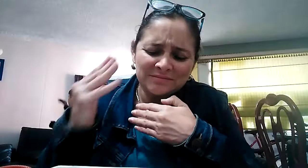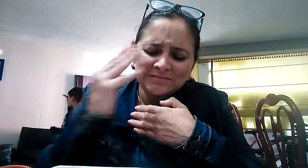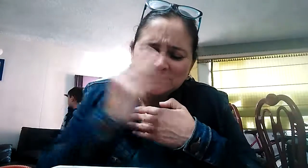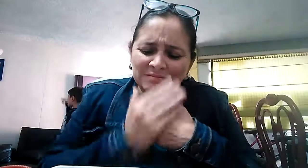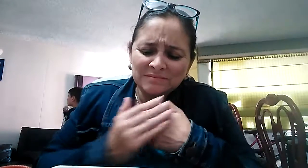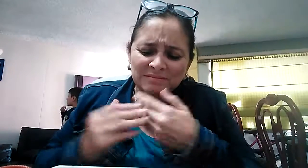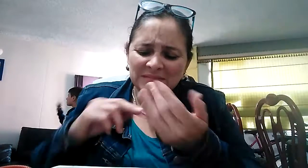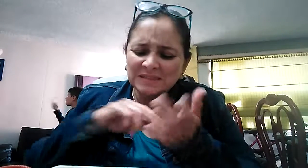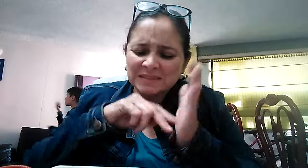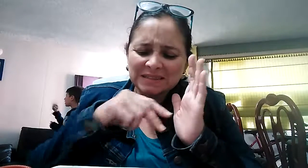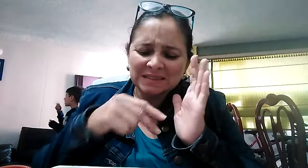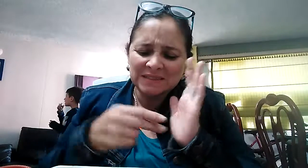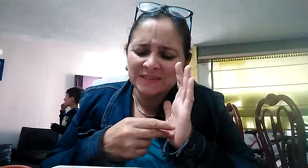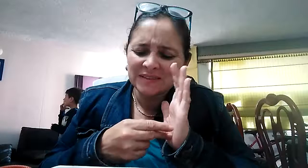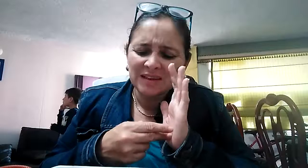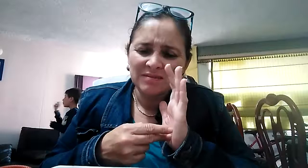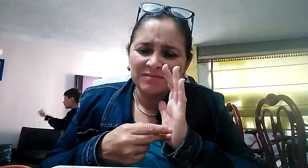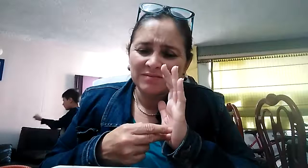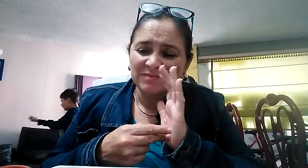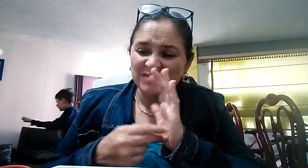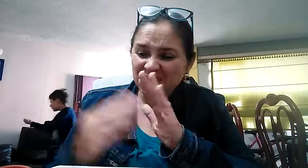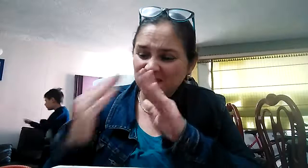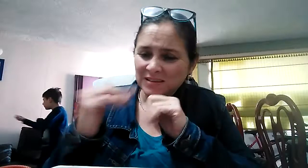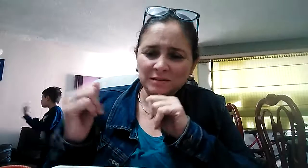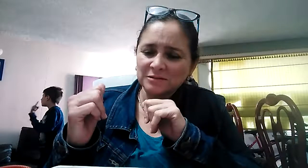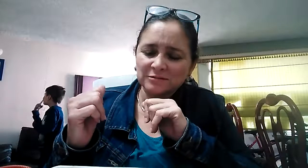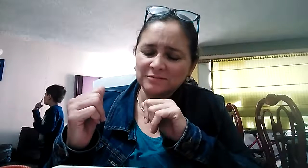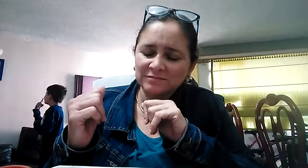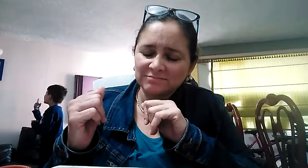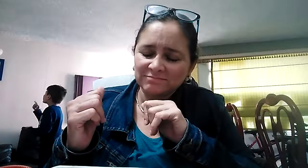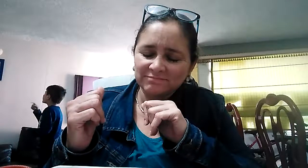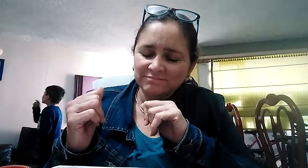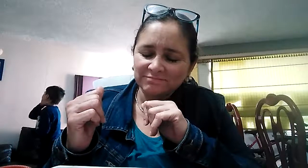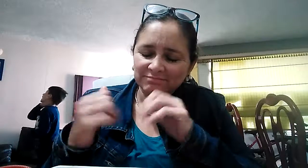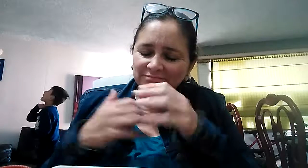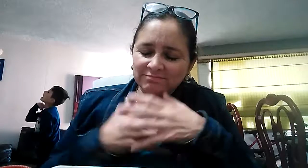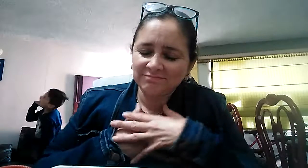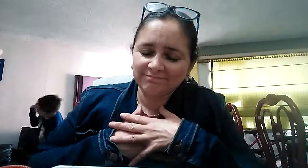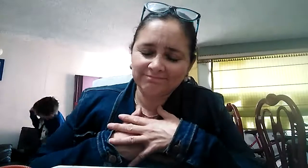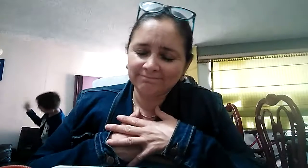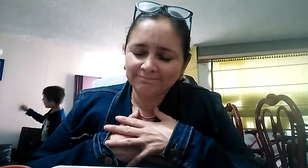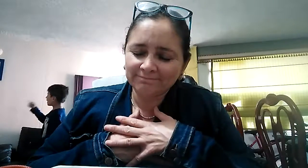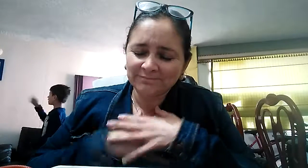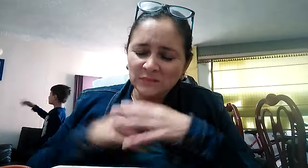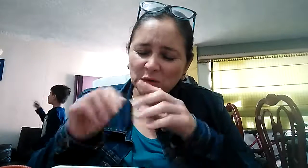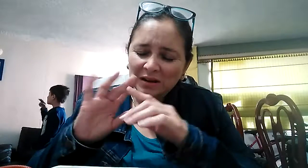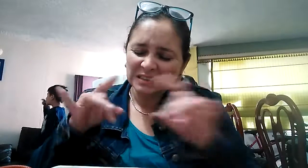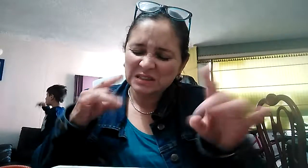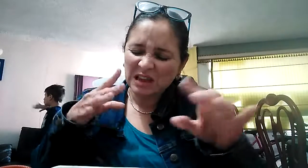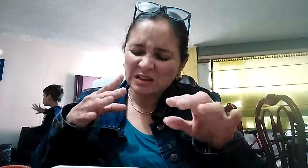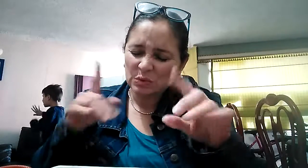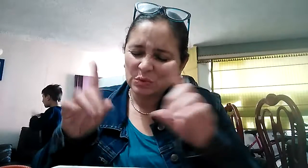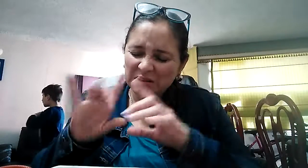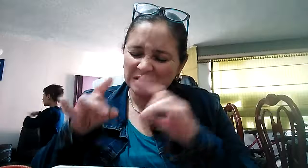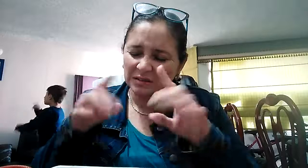¡Hazlo! Pues ahora, chicos, luego de 4 años intensos, obtendré el puntaje más alto en la vieja máquina de pinball de Stan. Si lo logro, quedaré en la historia